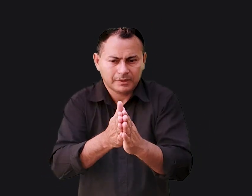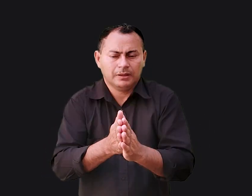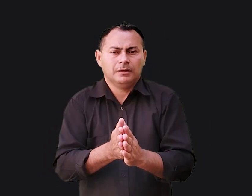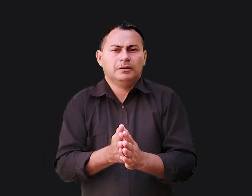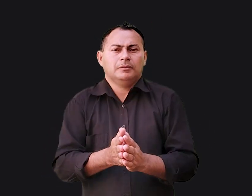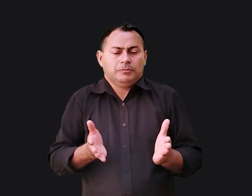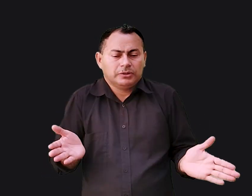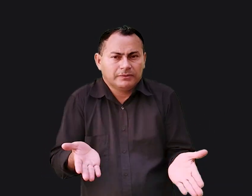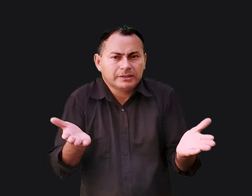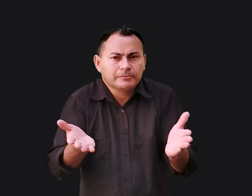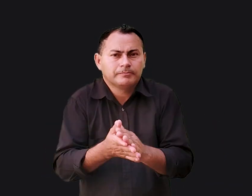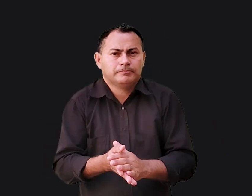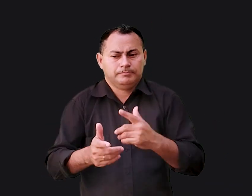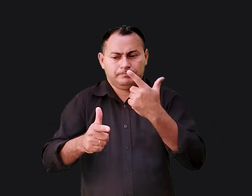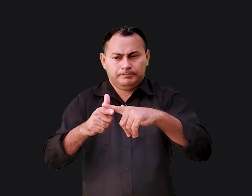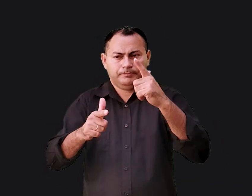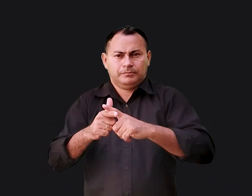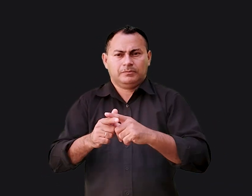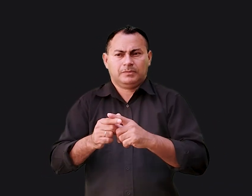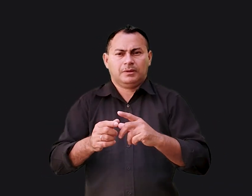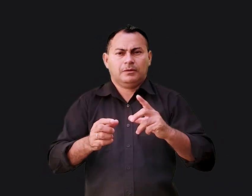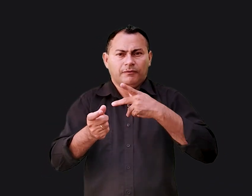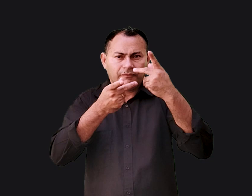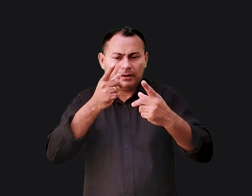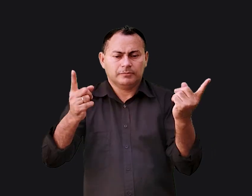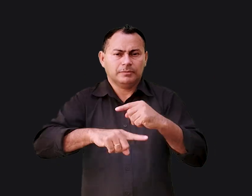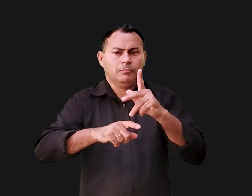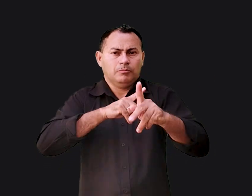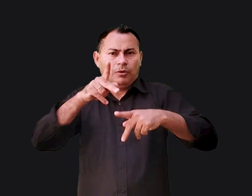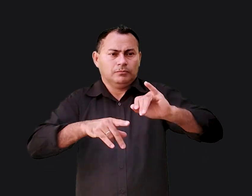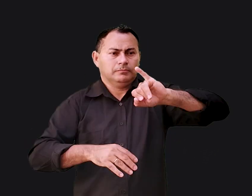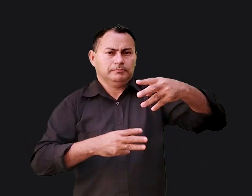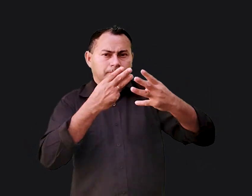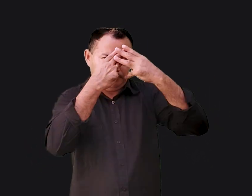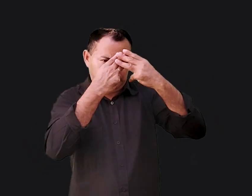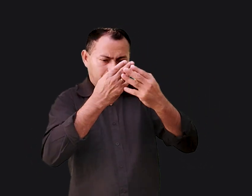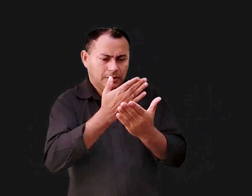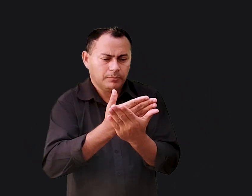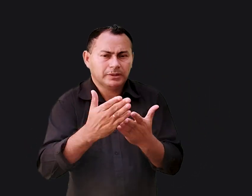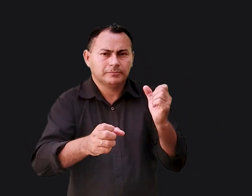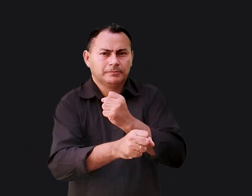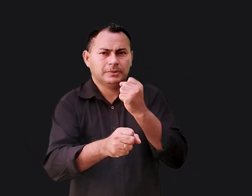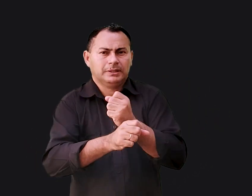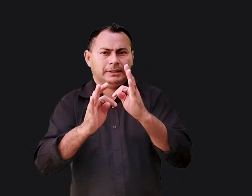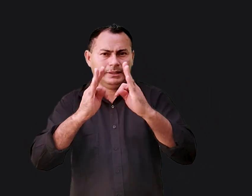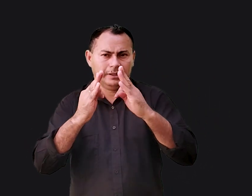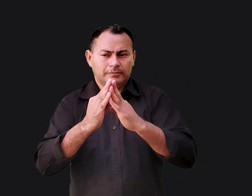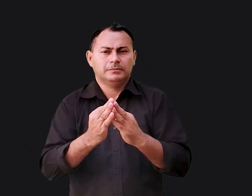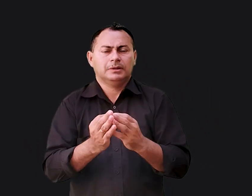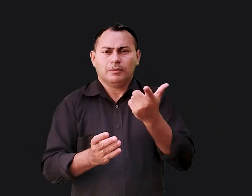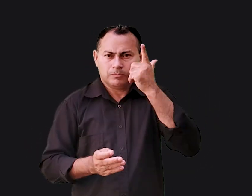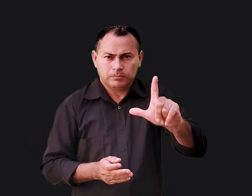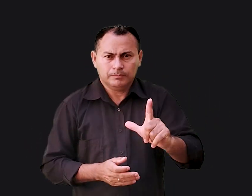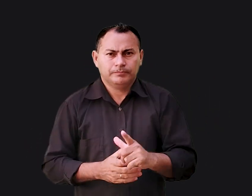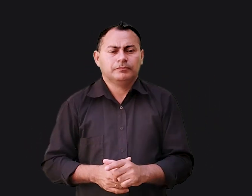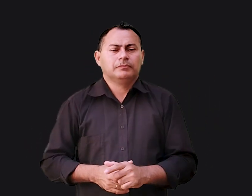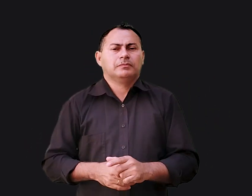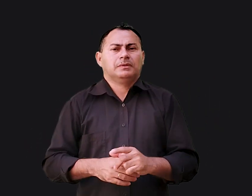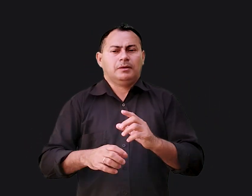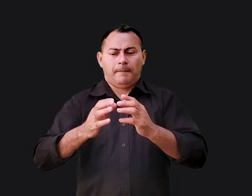sua motivação. O problema combatido por ele era que o povo de Judá tinha começado a construção do templo, tinha conseguido a madeira